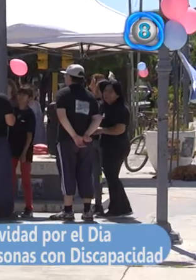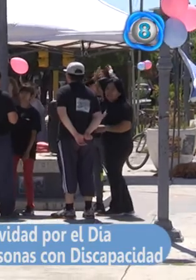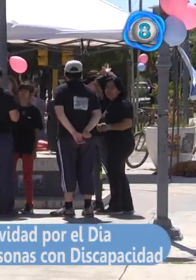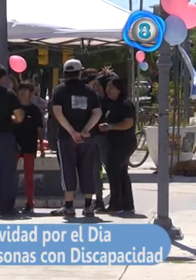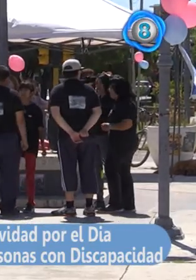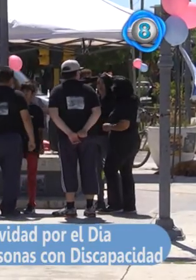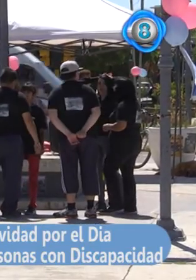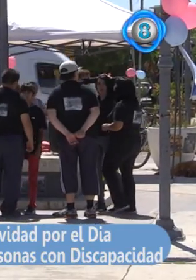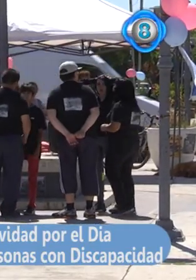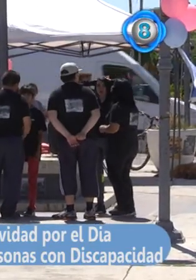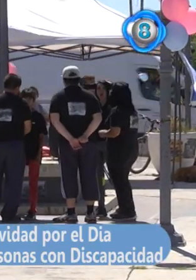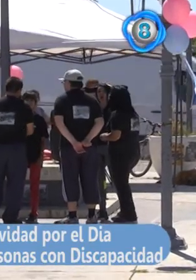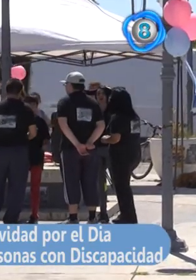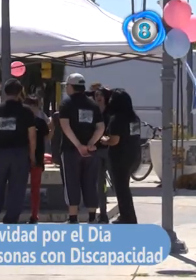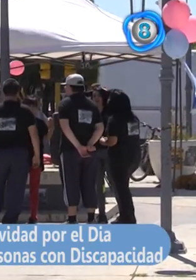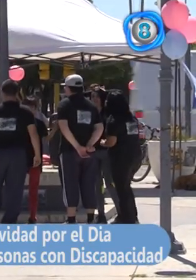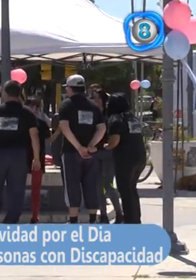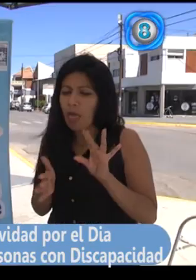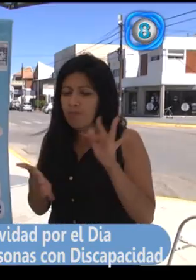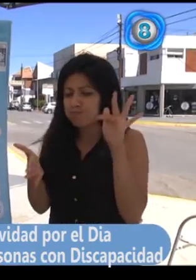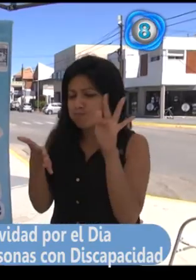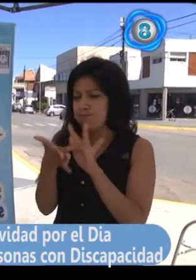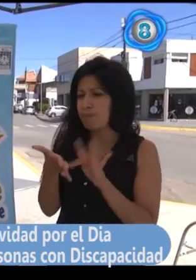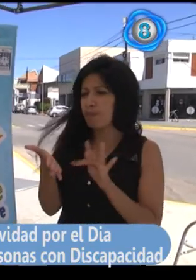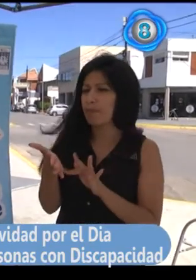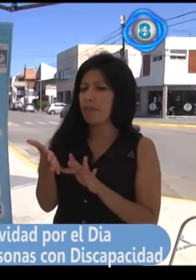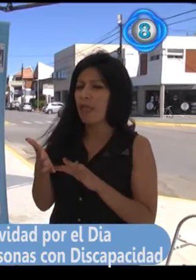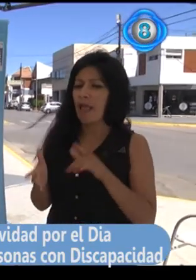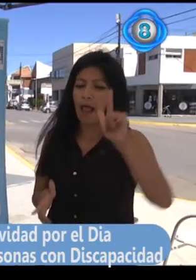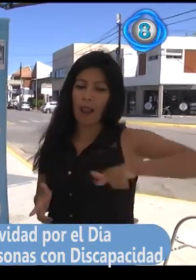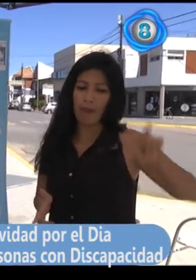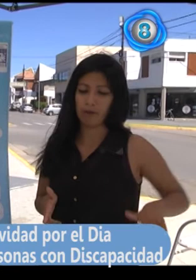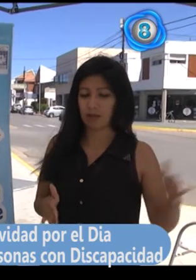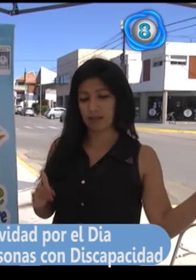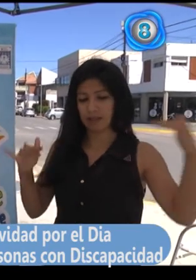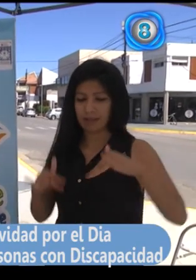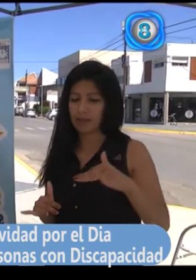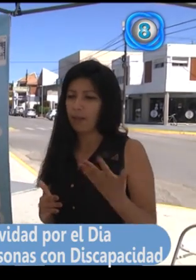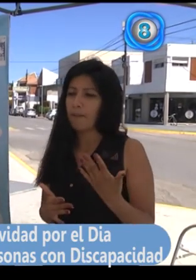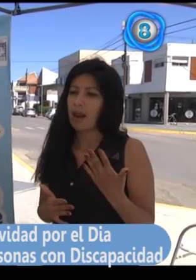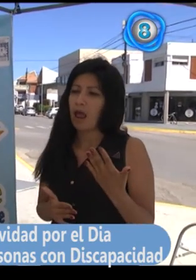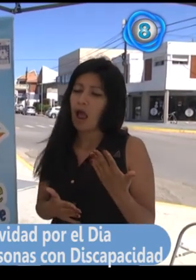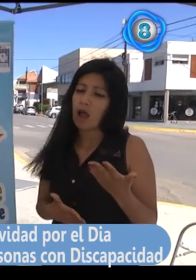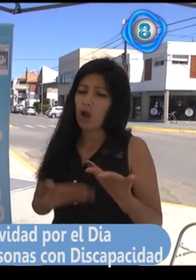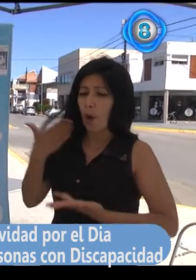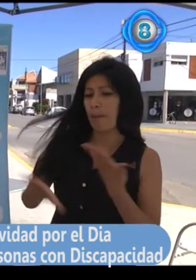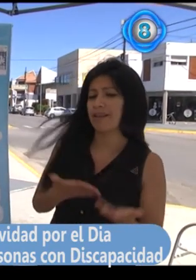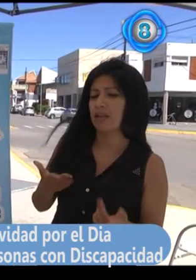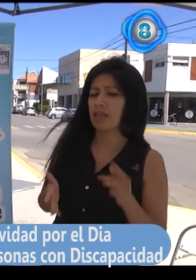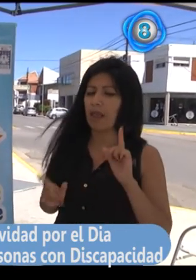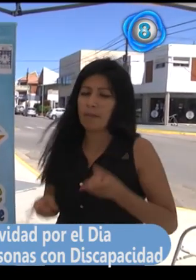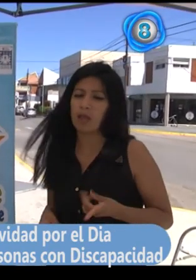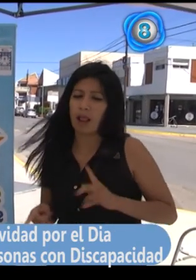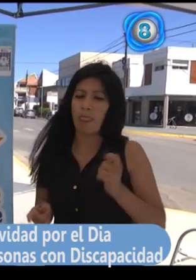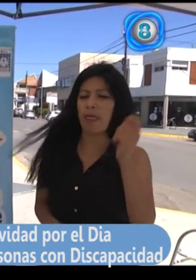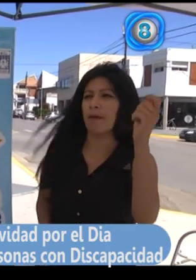referencia específica en la que la gente tiene que acercarse para participar, igual conocer cómo es el trámite